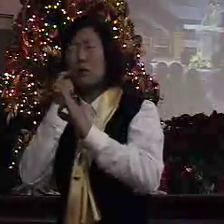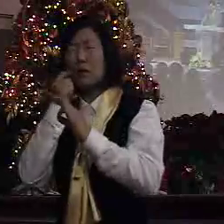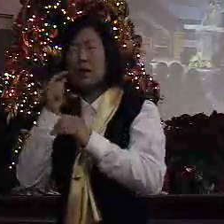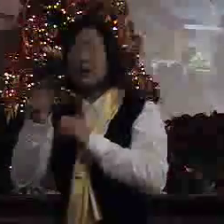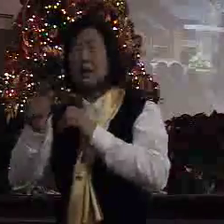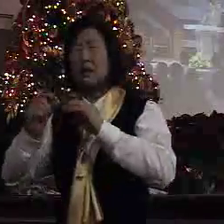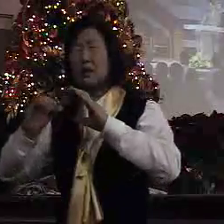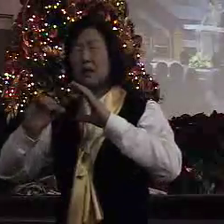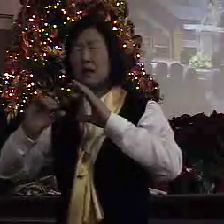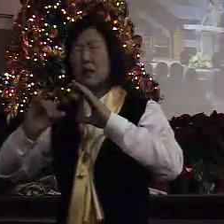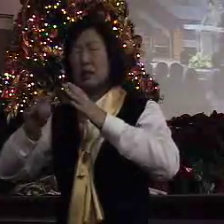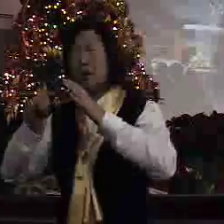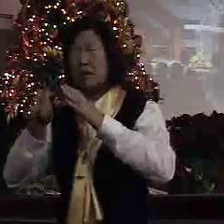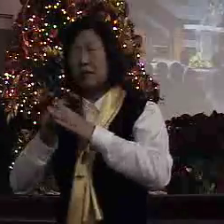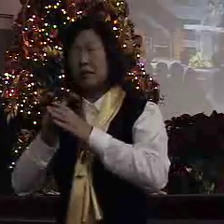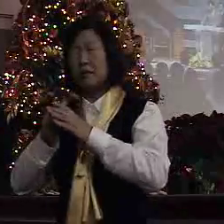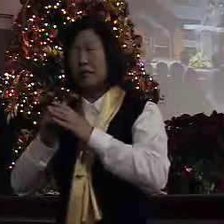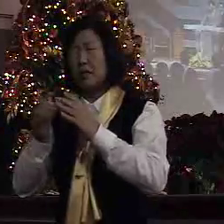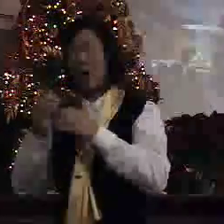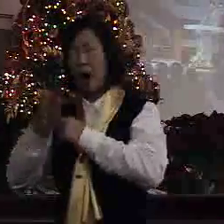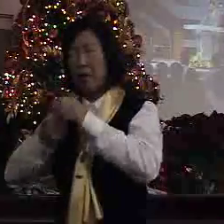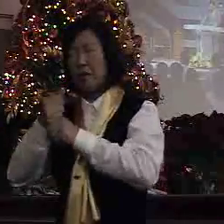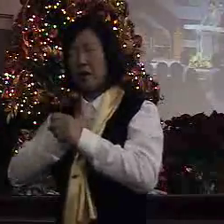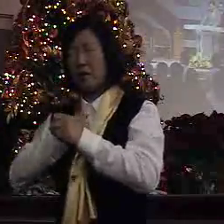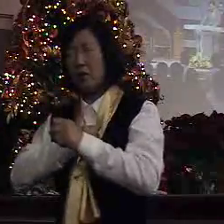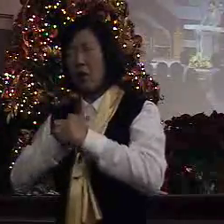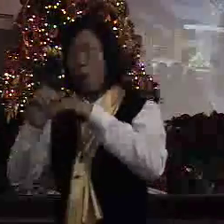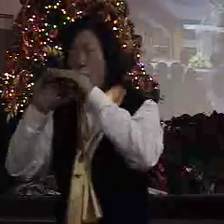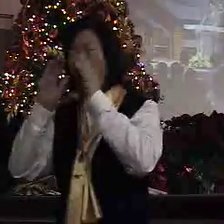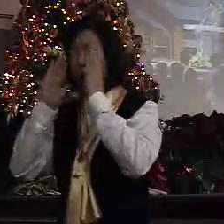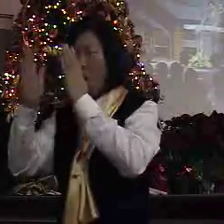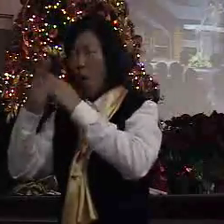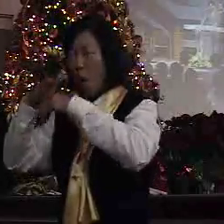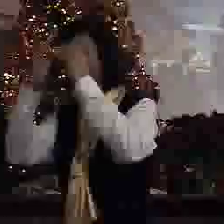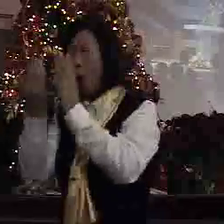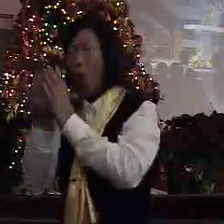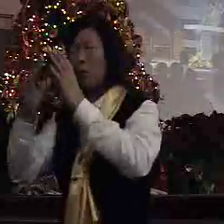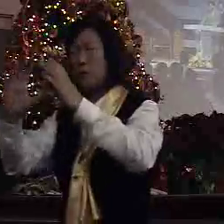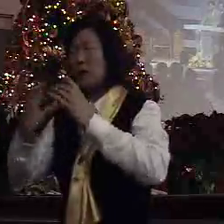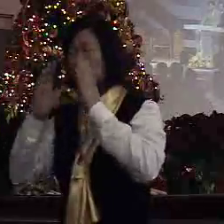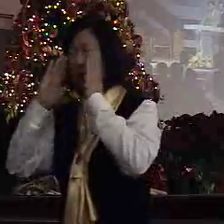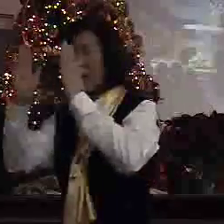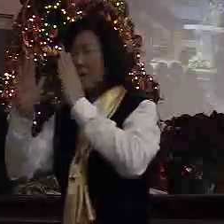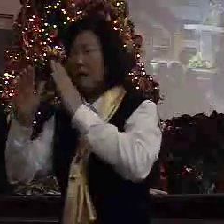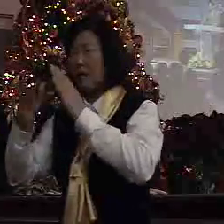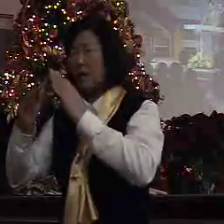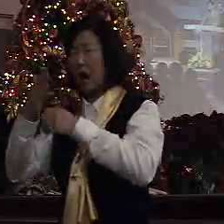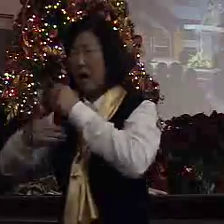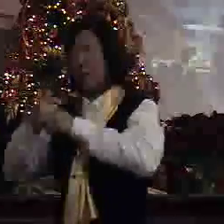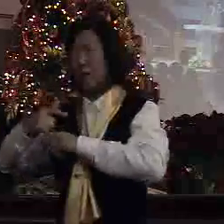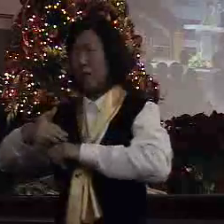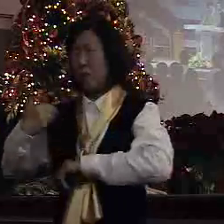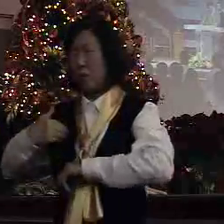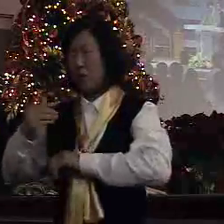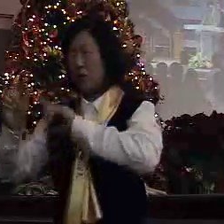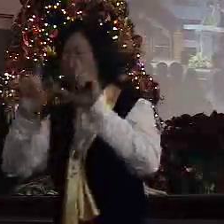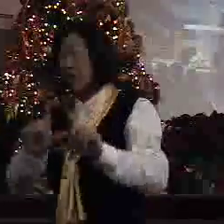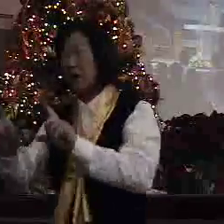세상을 향하신 하나님의 애통하시는 마음, 온 세상을 향하신 하나님의 구원의 계획을 모르고 사는 우리의 모습을